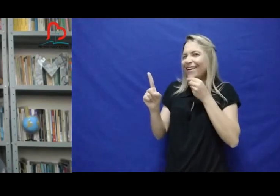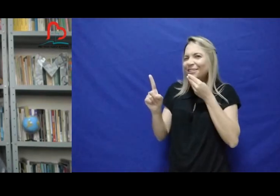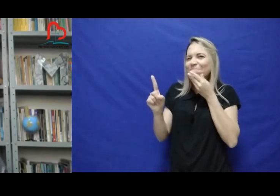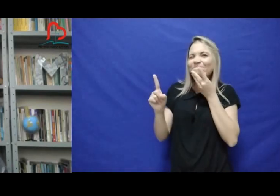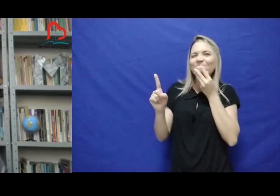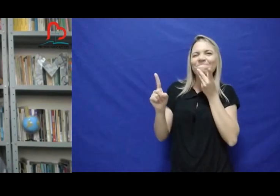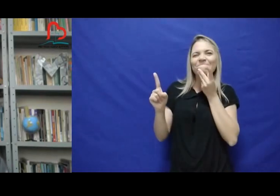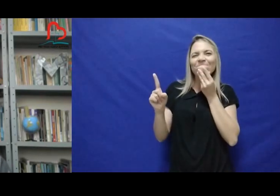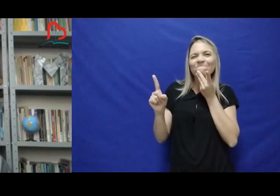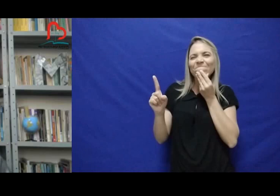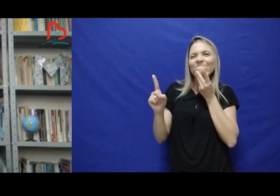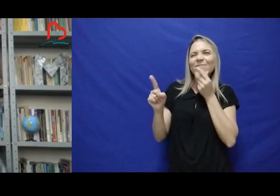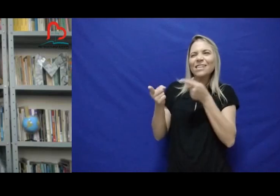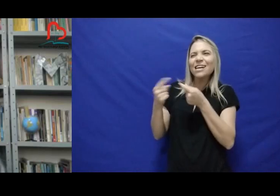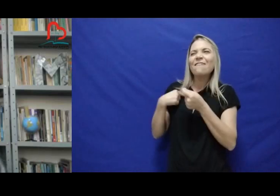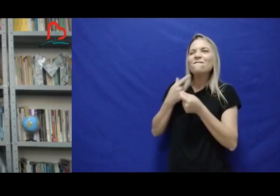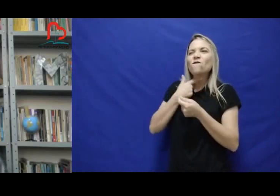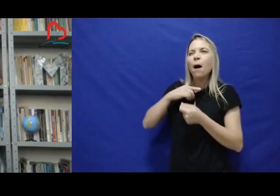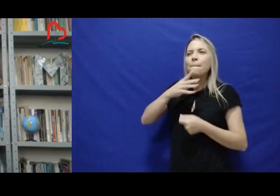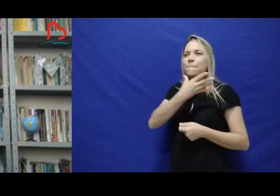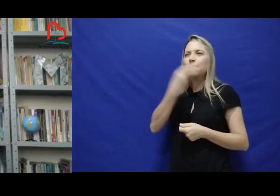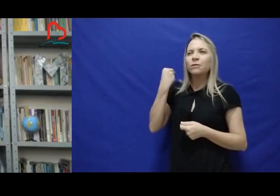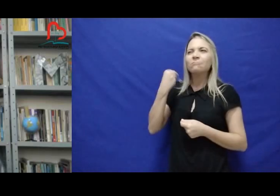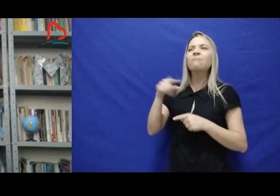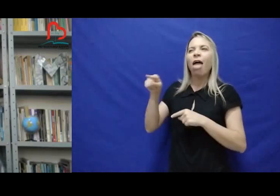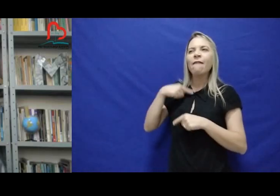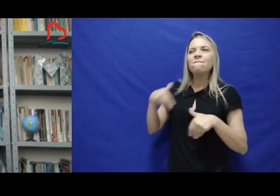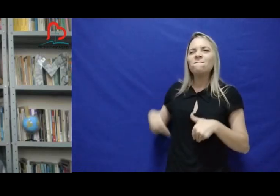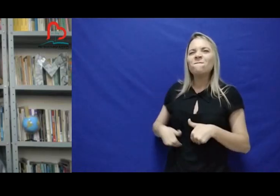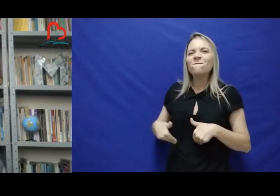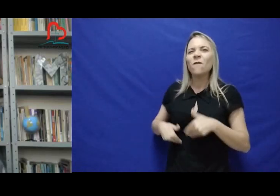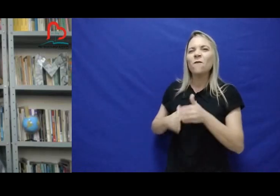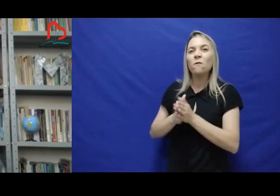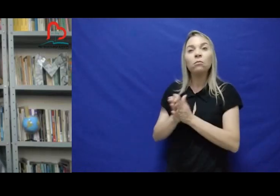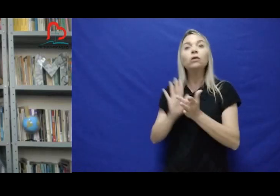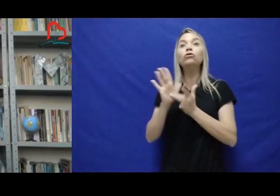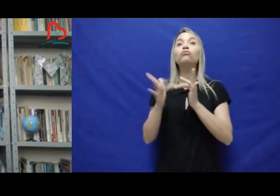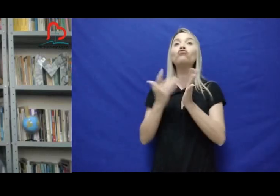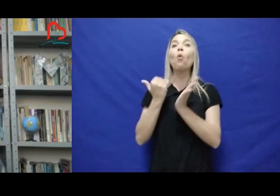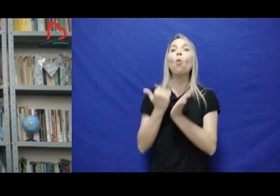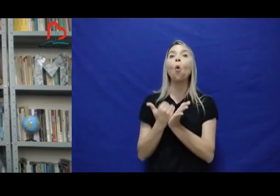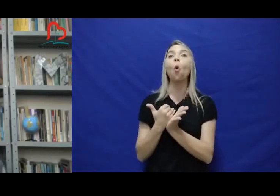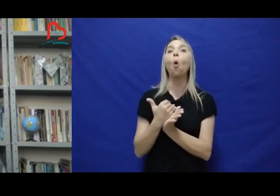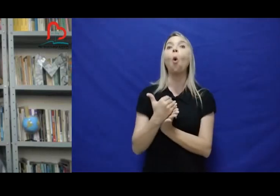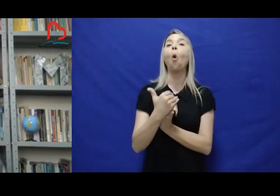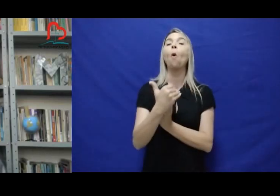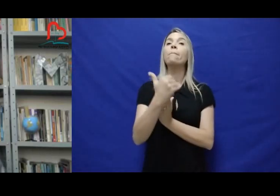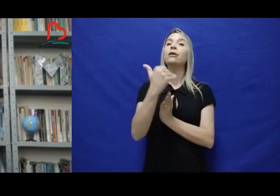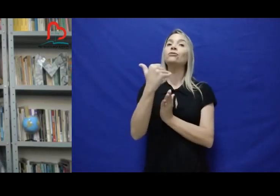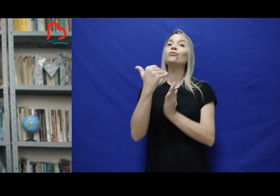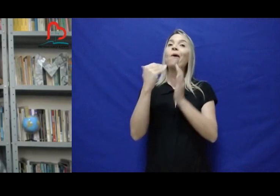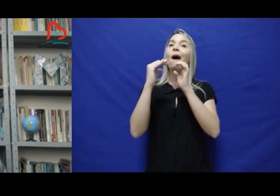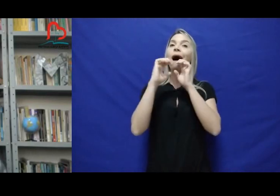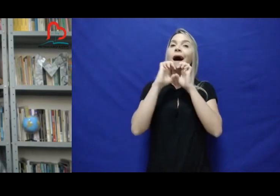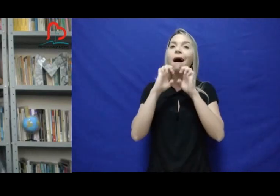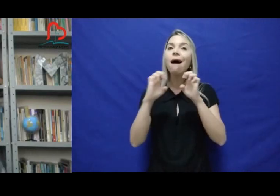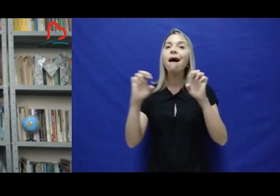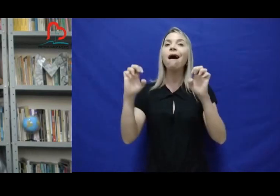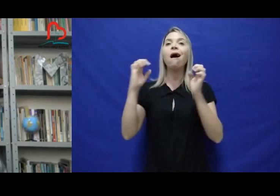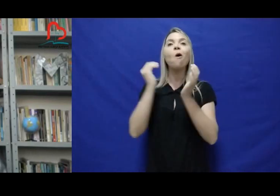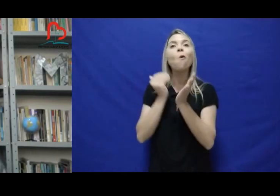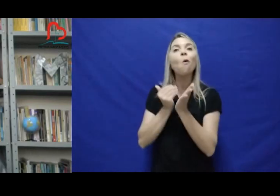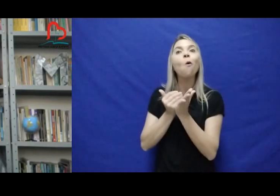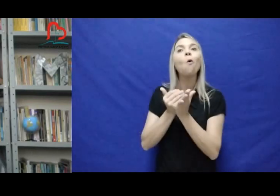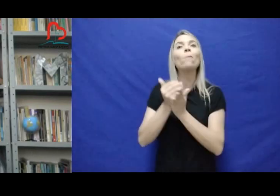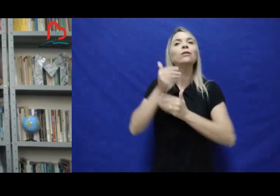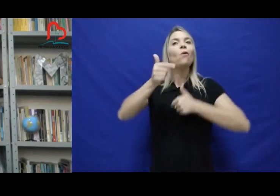sagacidade no momento em que o Senhor iniciava o seu ministério terreno. E normalmente Satanás age